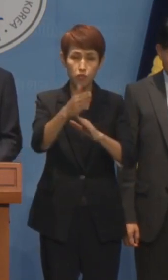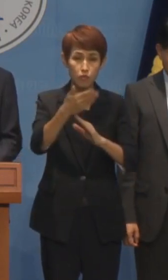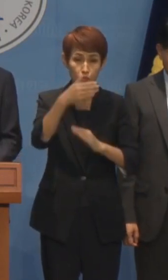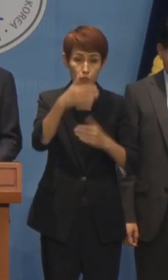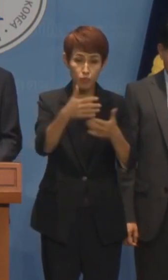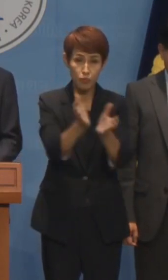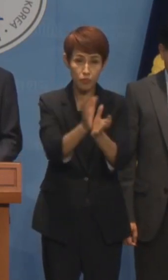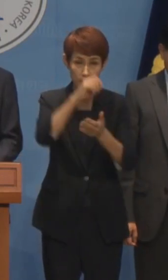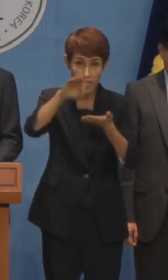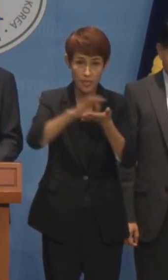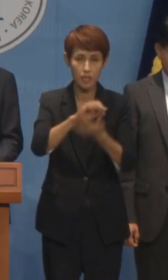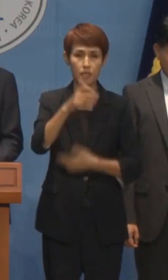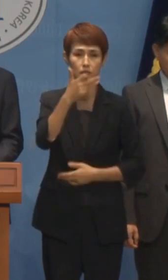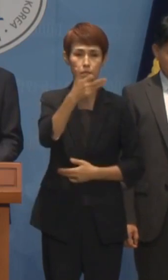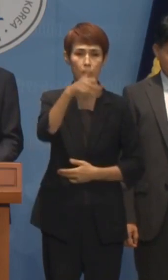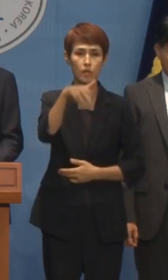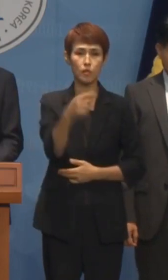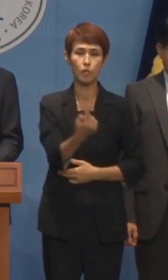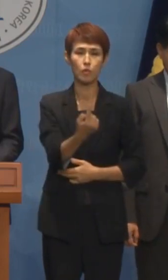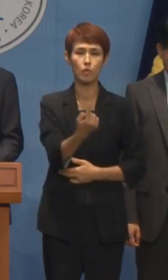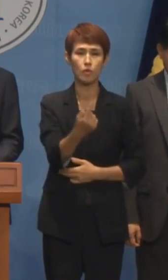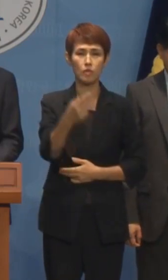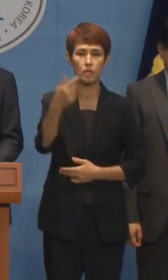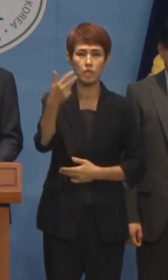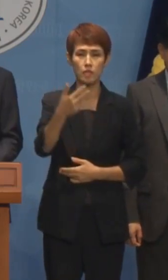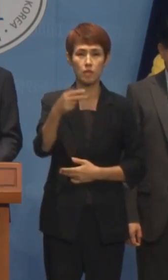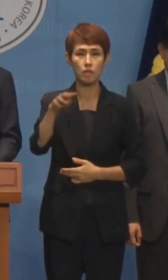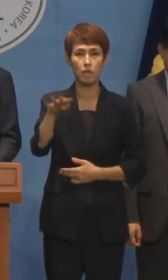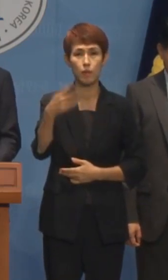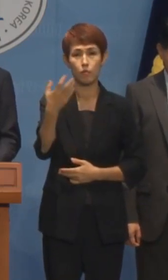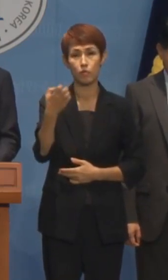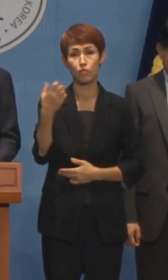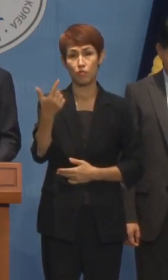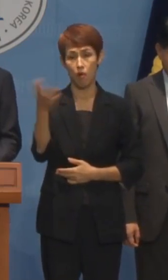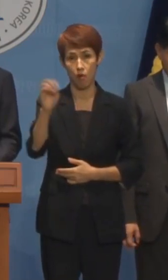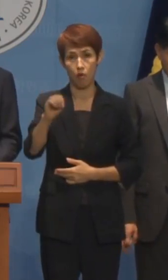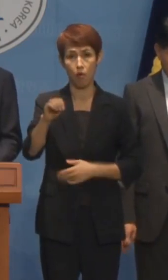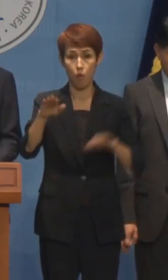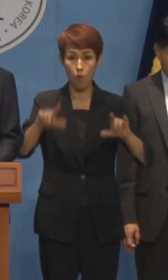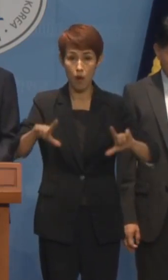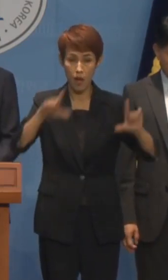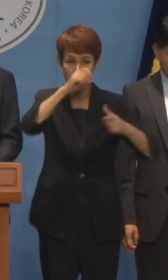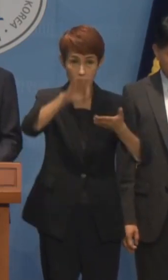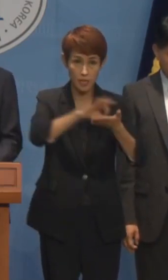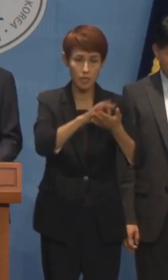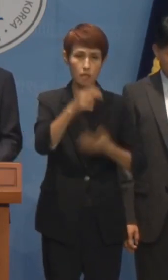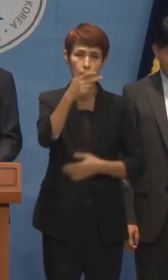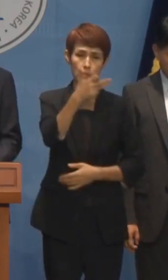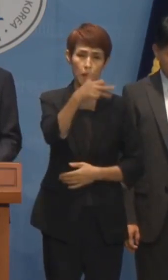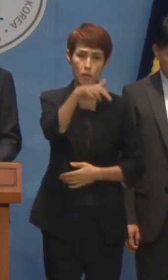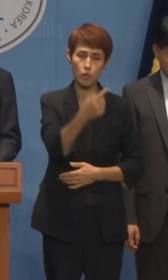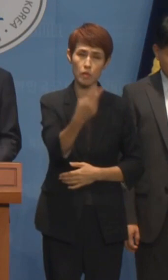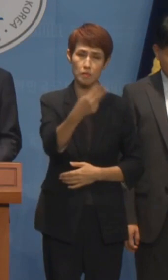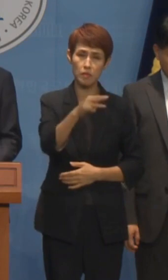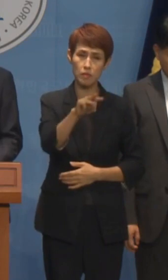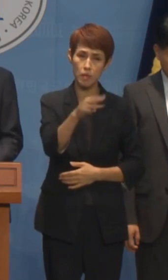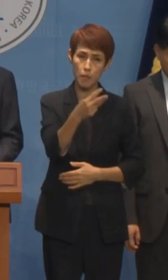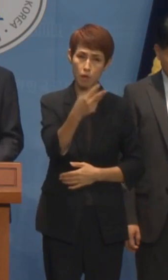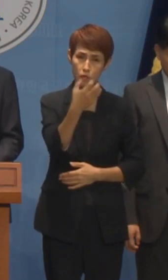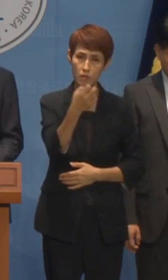예산안은 18조 7,496억 원으로 올해 예산 18조 3,392억 원